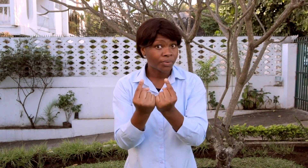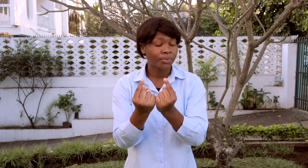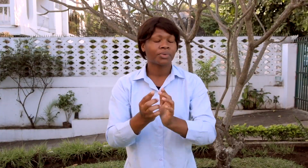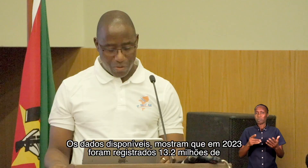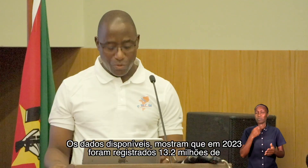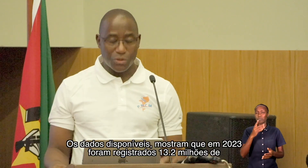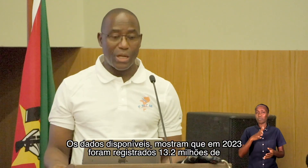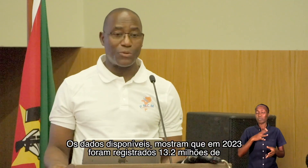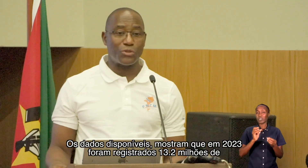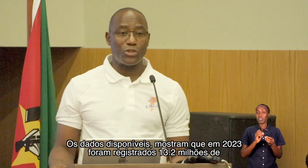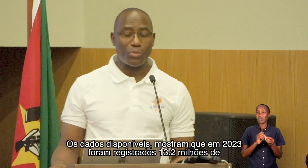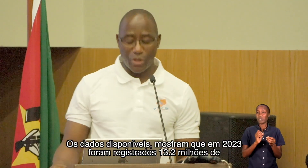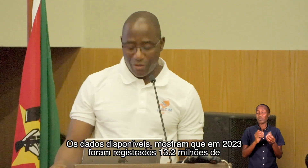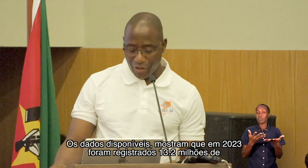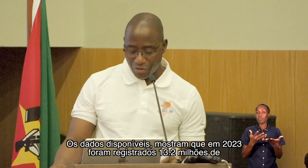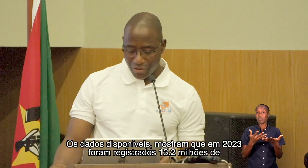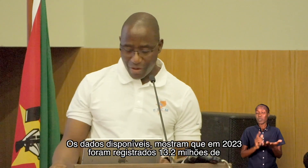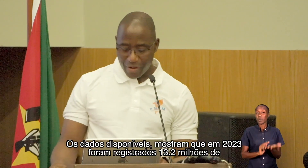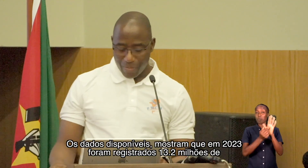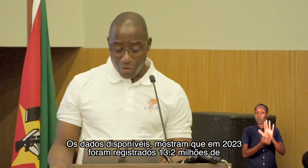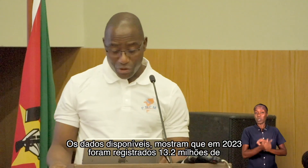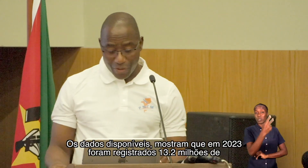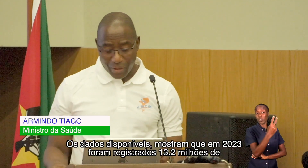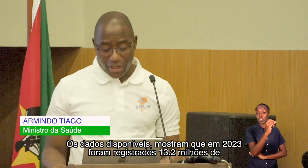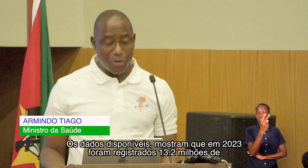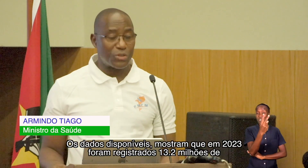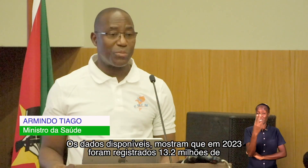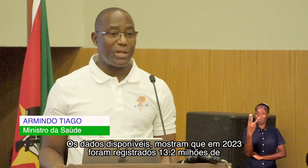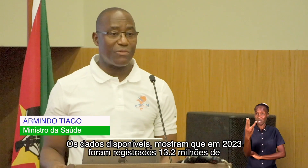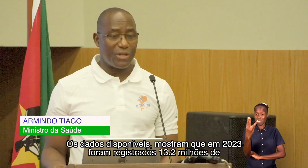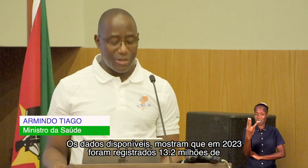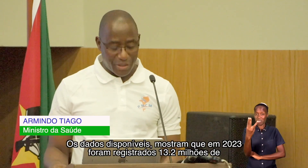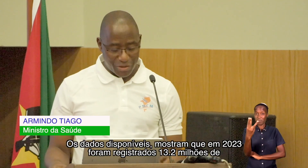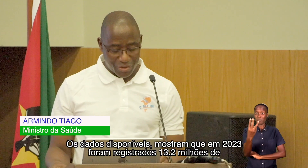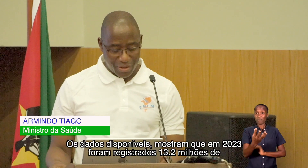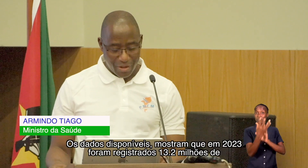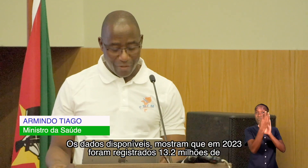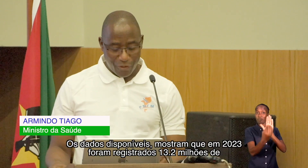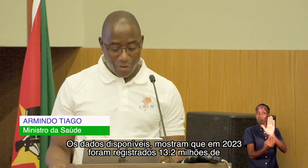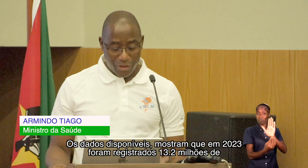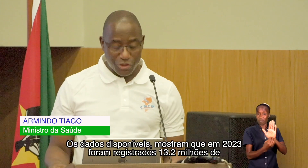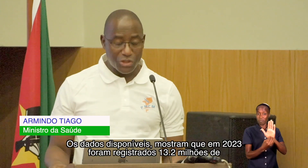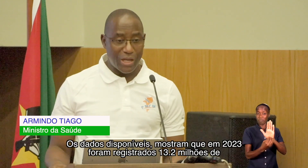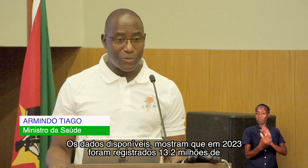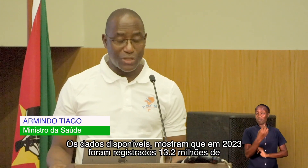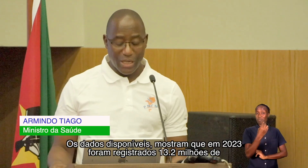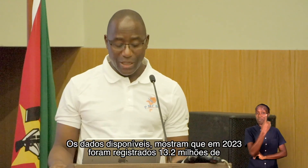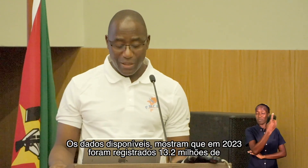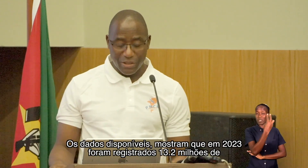Os dados disponíveis mostram que, em 2023, foram registrados cerca de